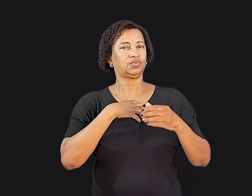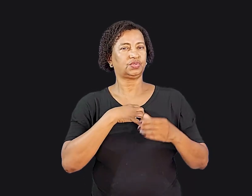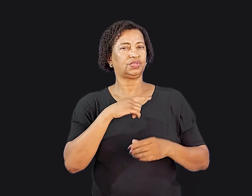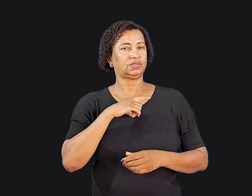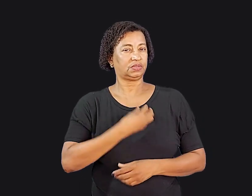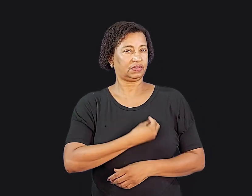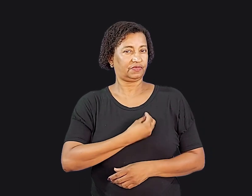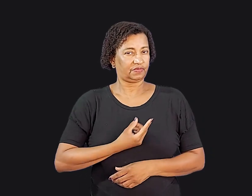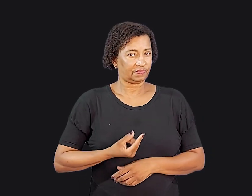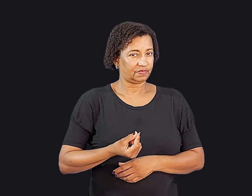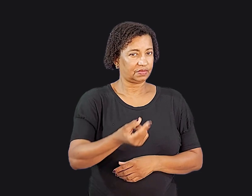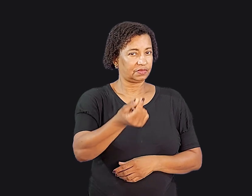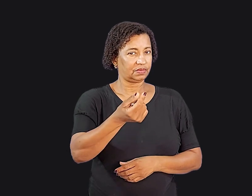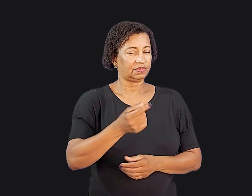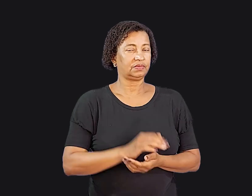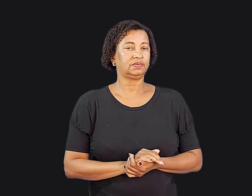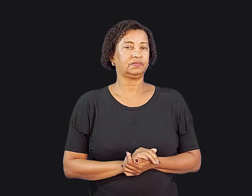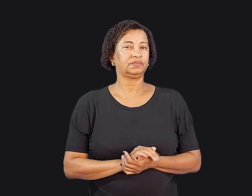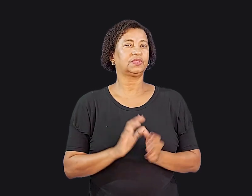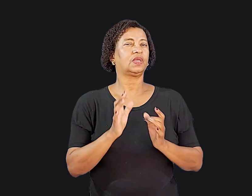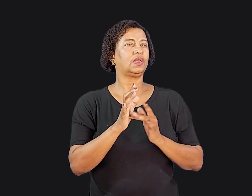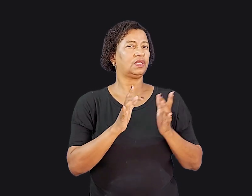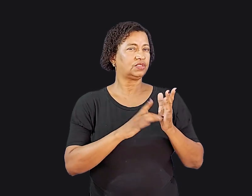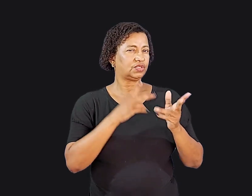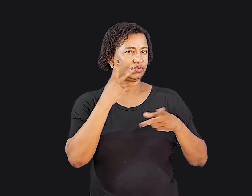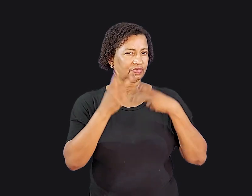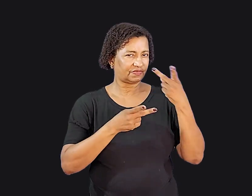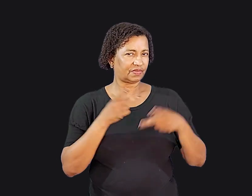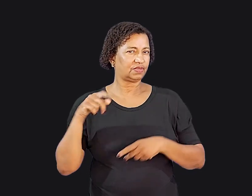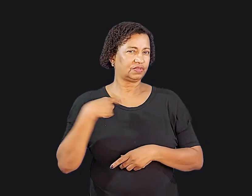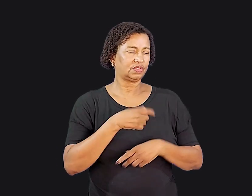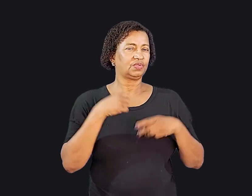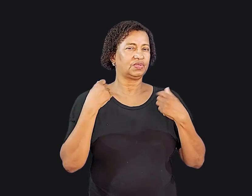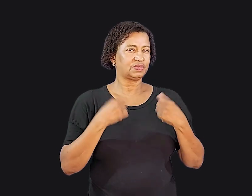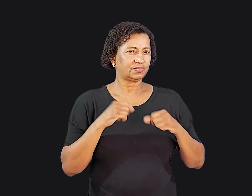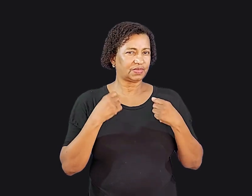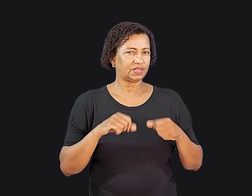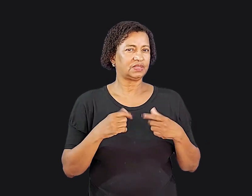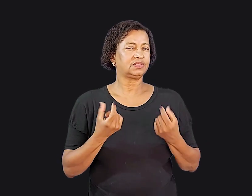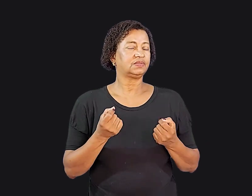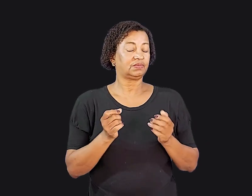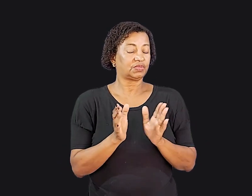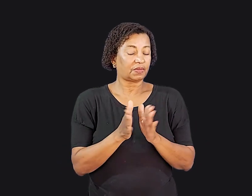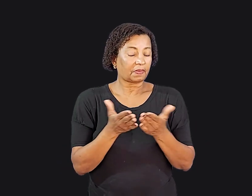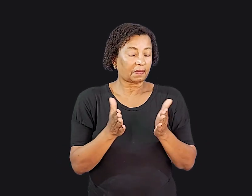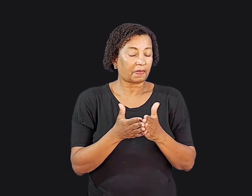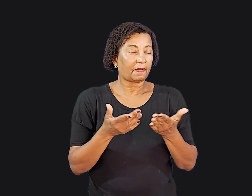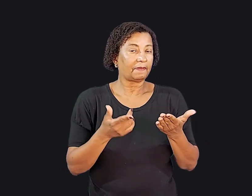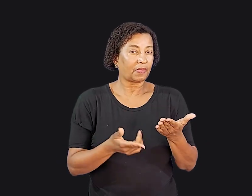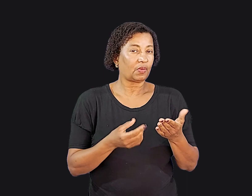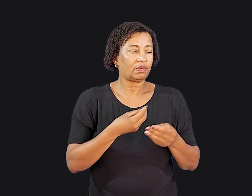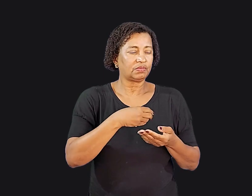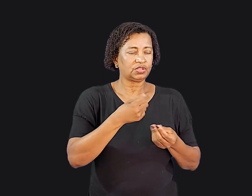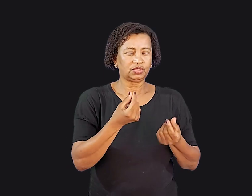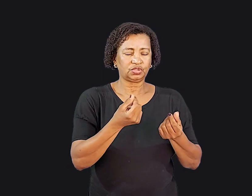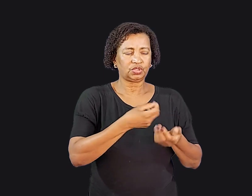vida eterna? Será que Jesus estava dizendo que devemos fazer um voto de pobreza e distribuir todas as